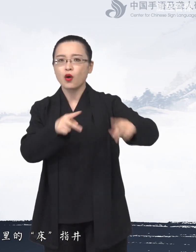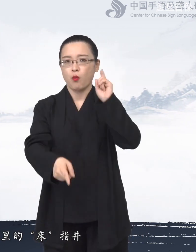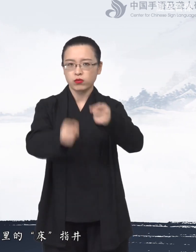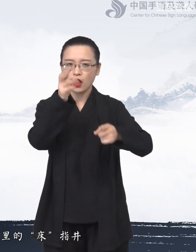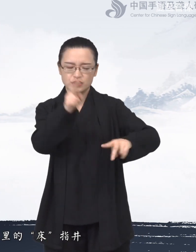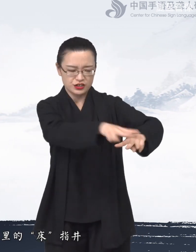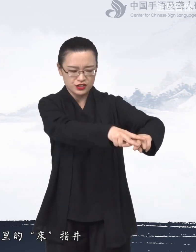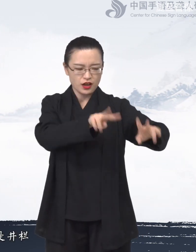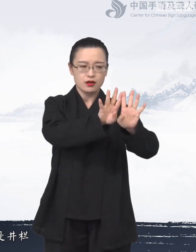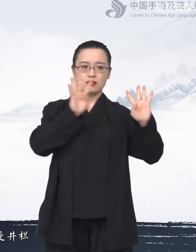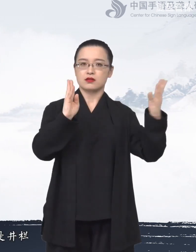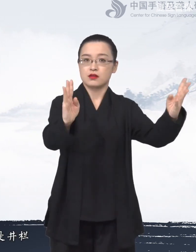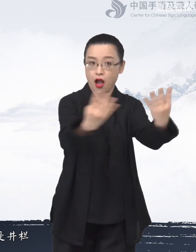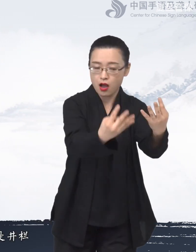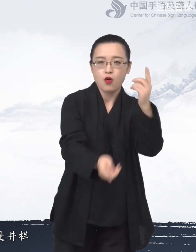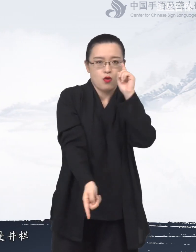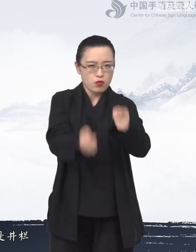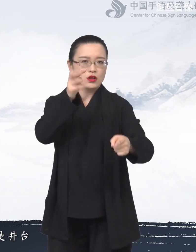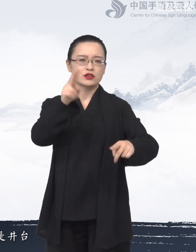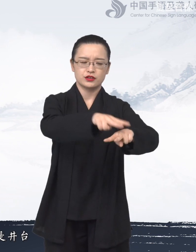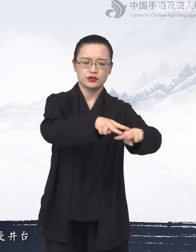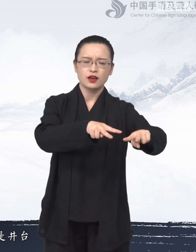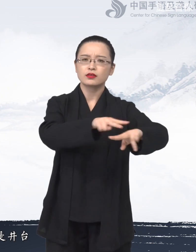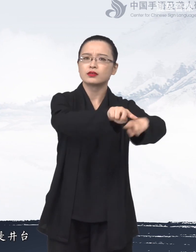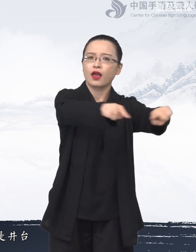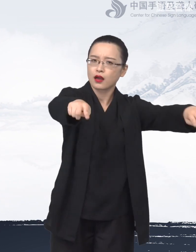井，或是井栏，或是井台。